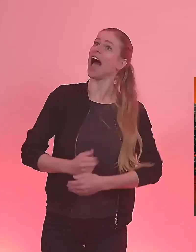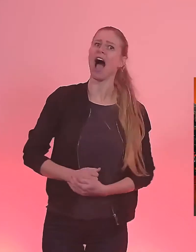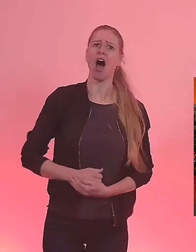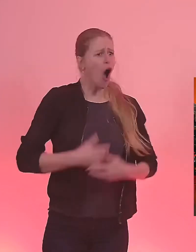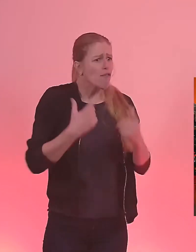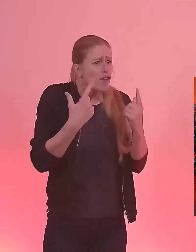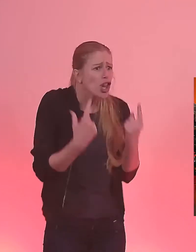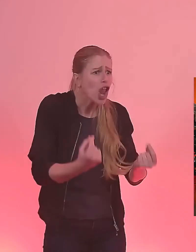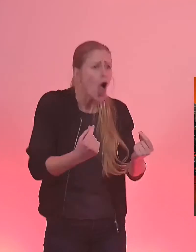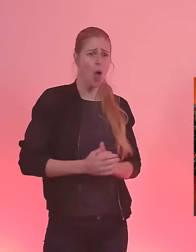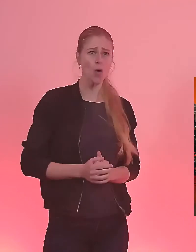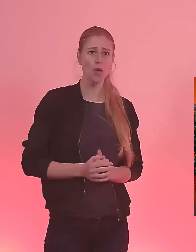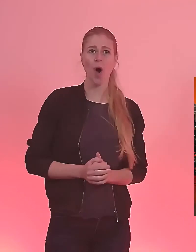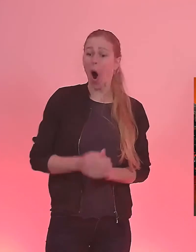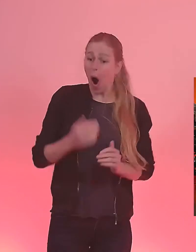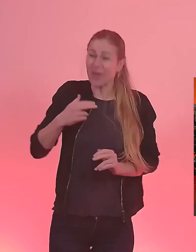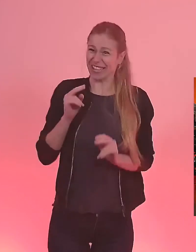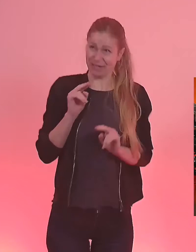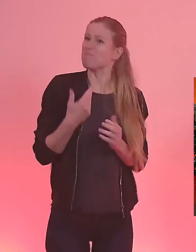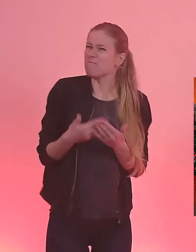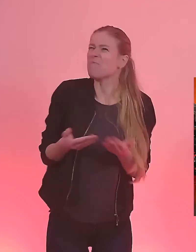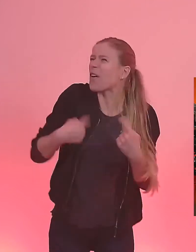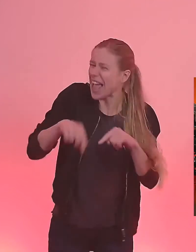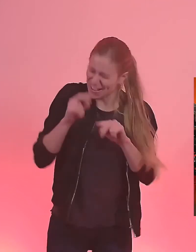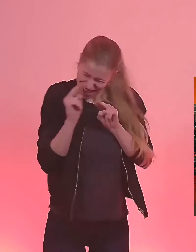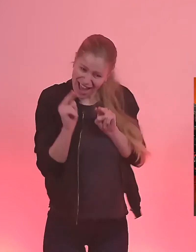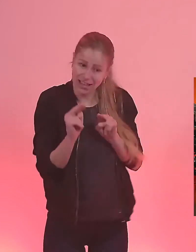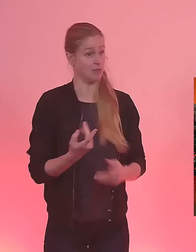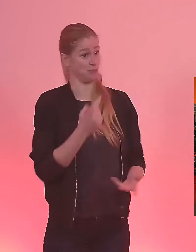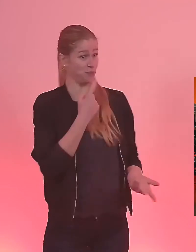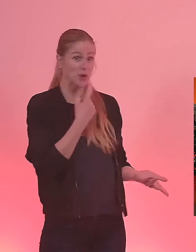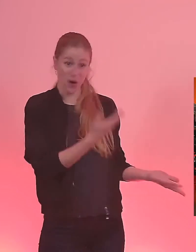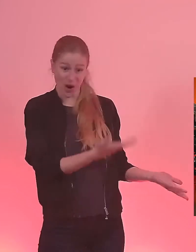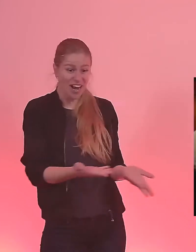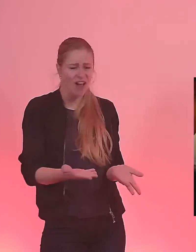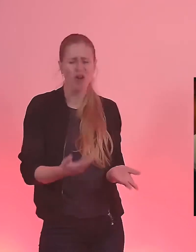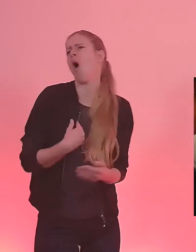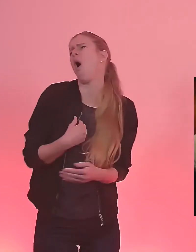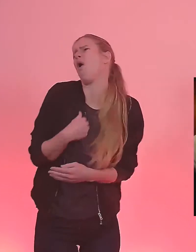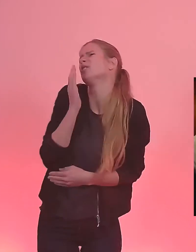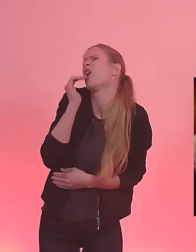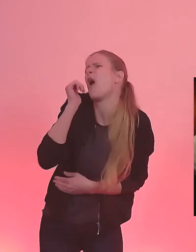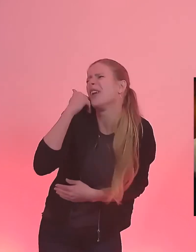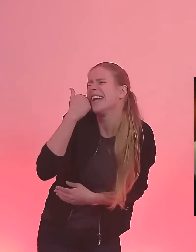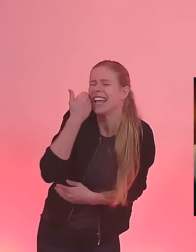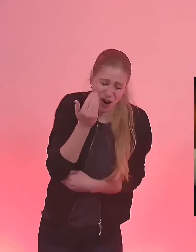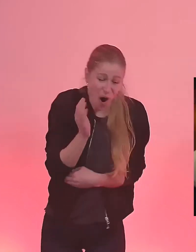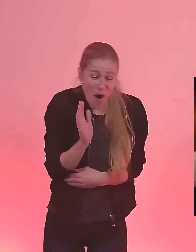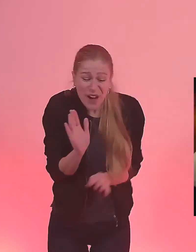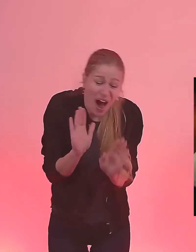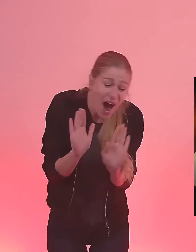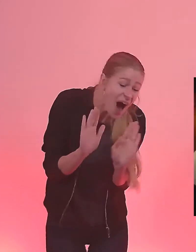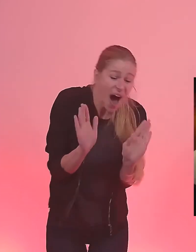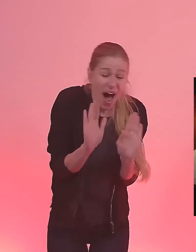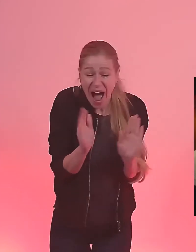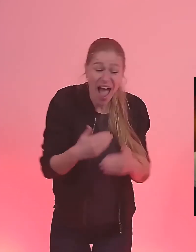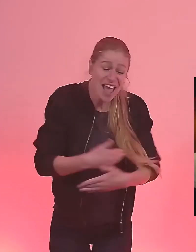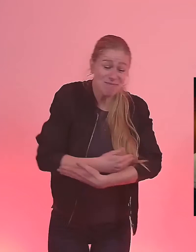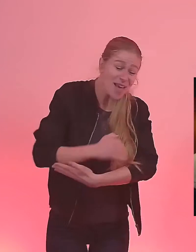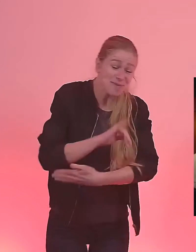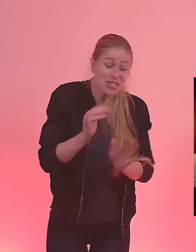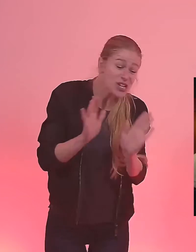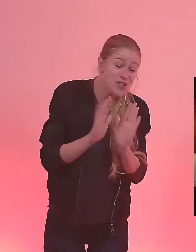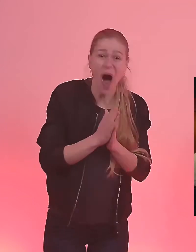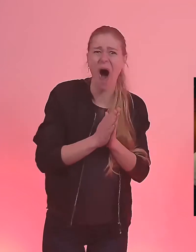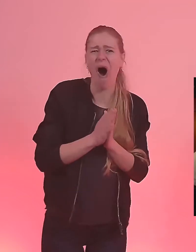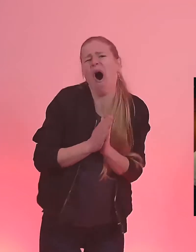leuk. Ja. Oh, daar is mogen we even kijken weer? Ja, natuurlijk. Oh, ik vind hem zo lief. Oh. Hi, baby Joshua. Oh,